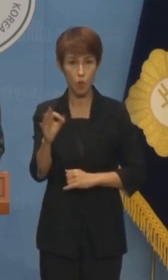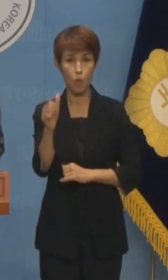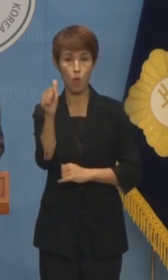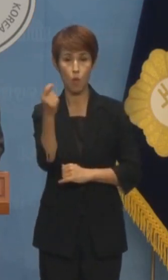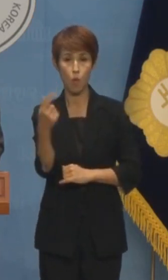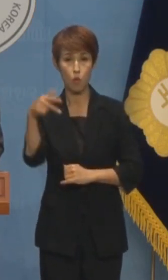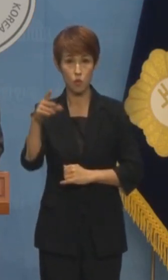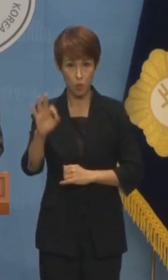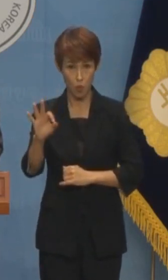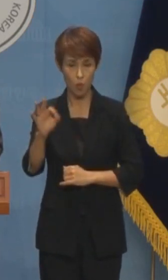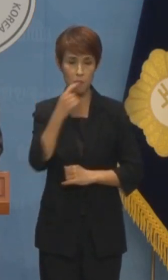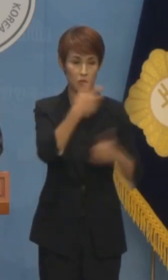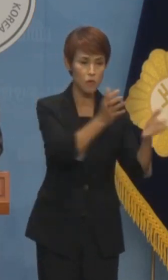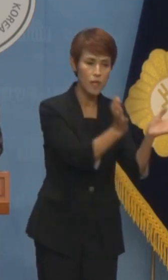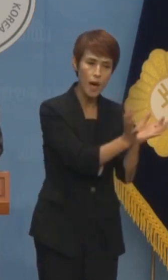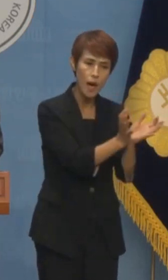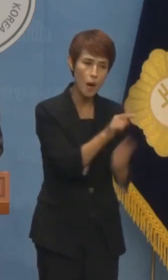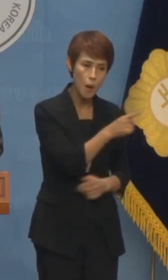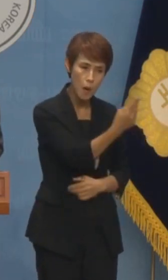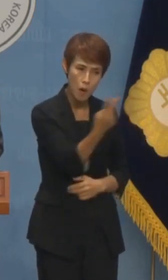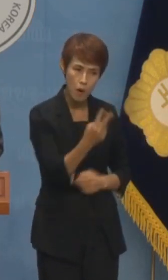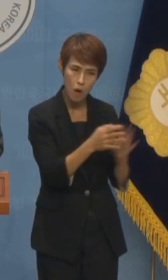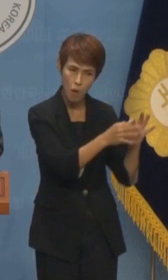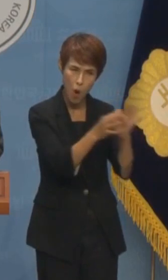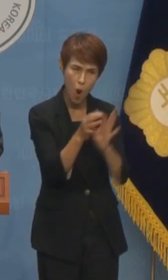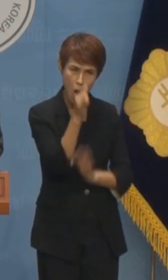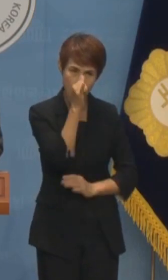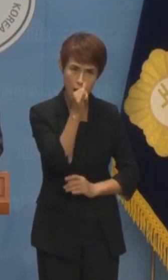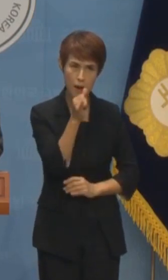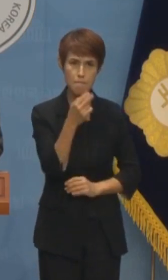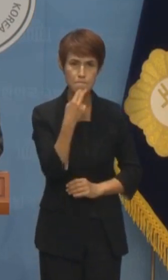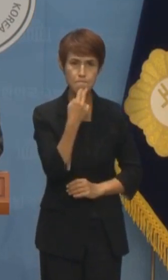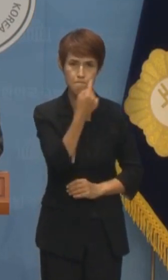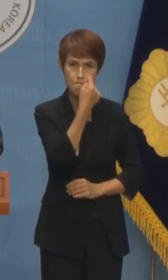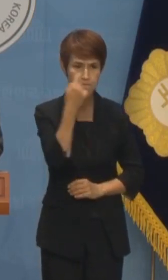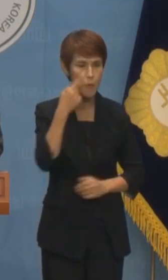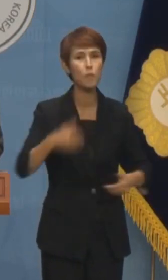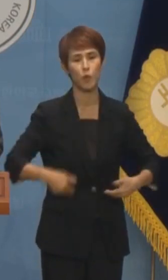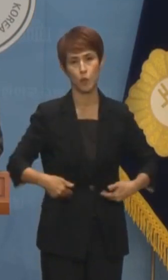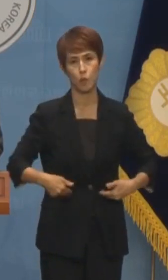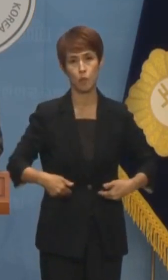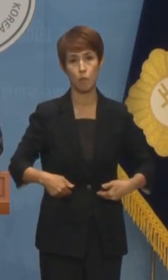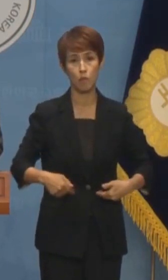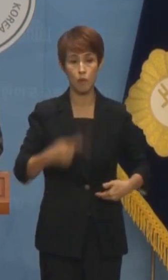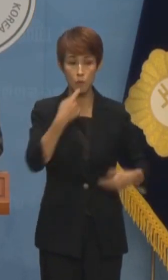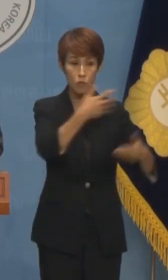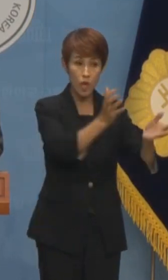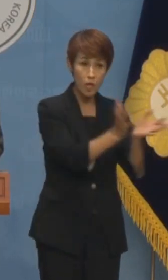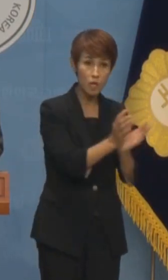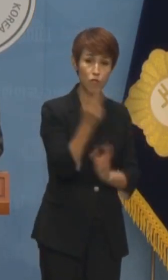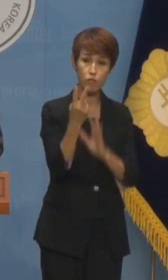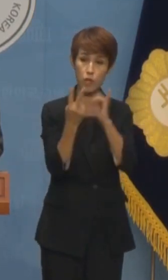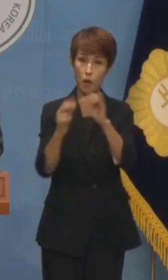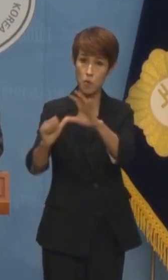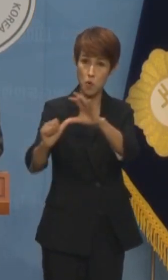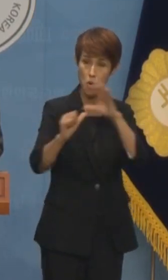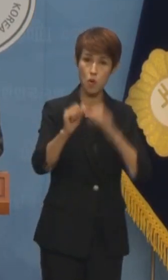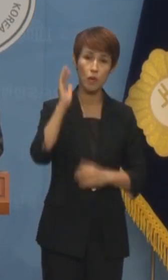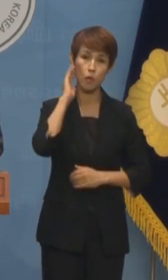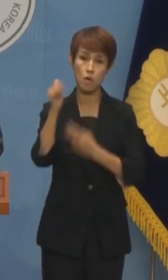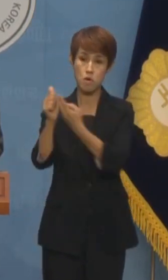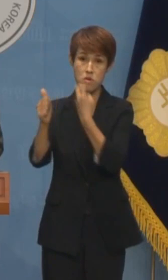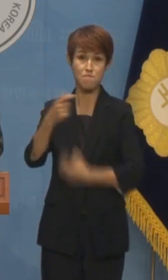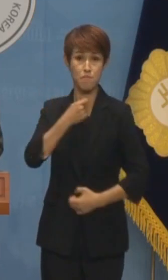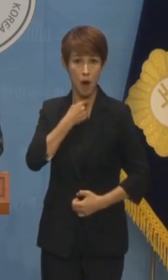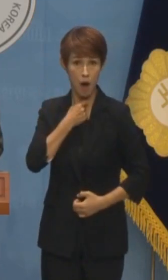민주당 의원들과 어느 정도 관련되어 있는지 밝혀내야 합니다. 만약 민주당이 이들을 이용해 탄핵을 시도한